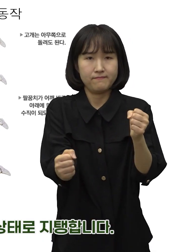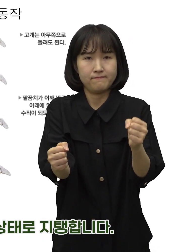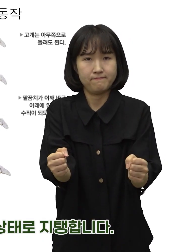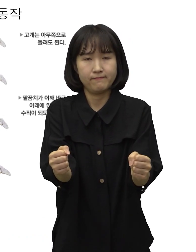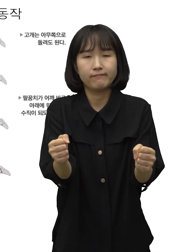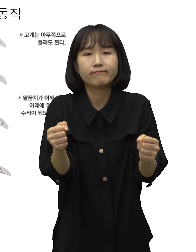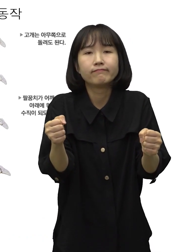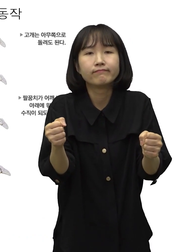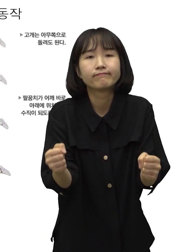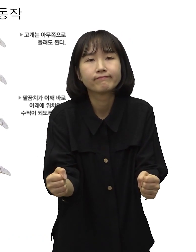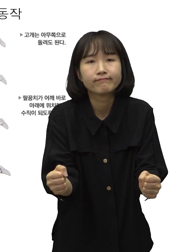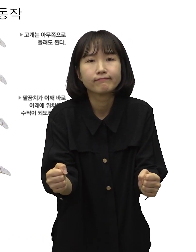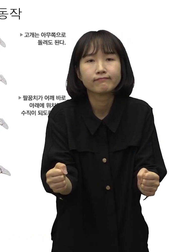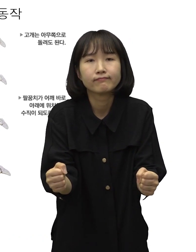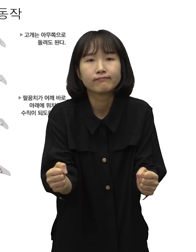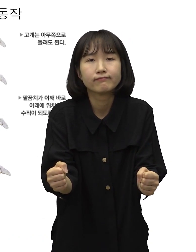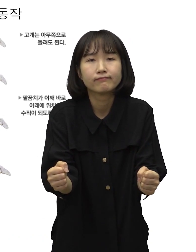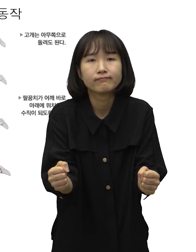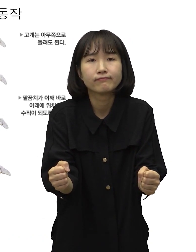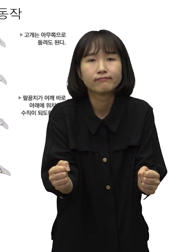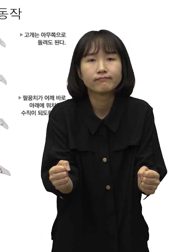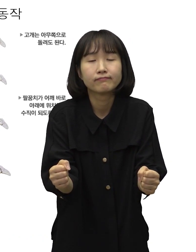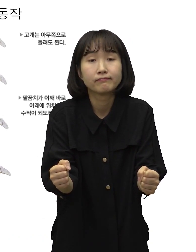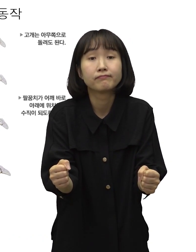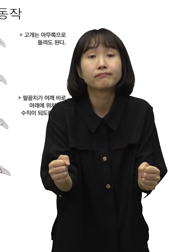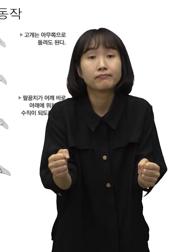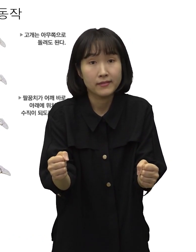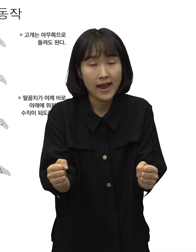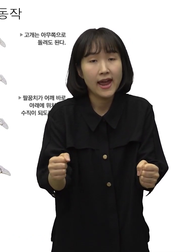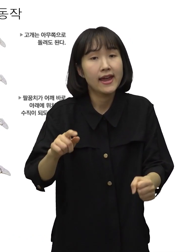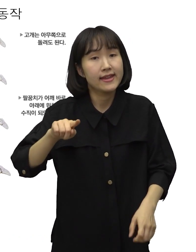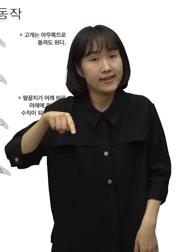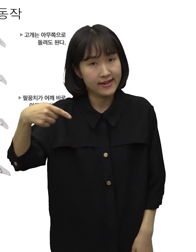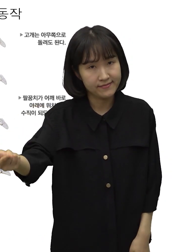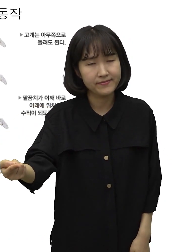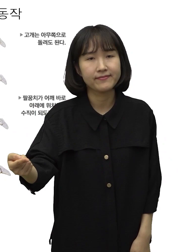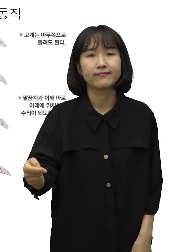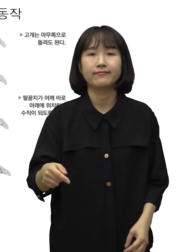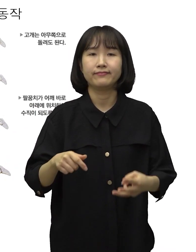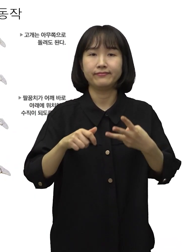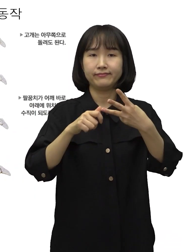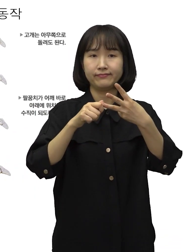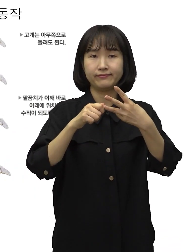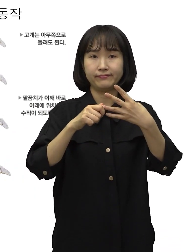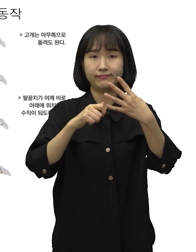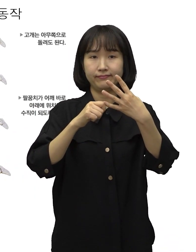지탱합니다. 이때 팔이 바닥과 수직이 되도록 합니다.